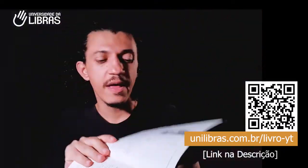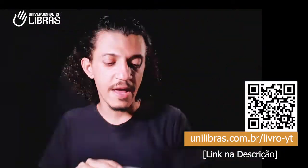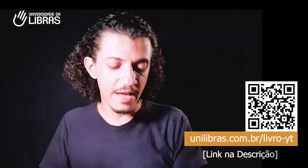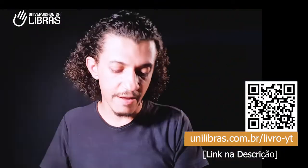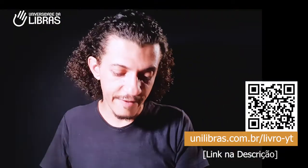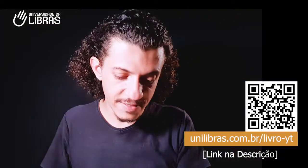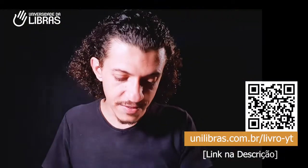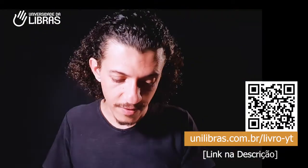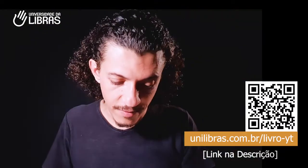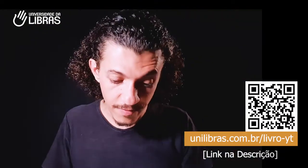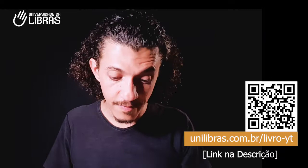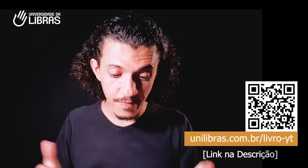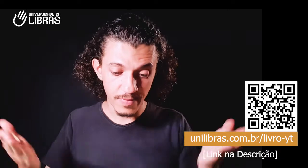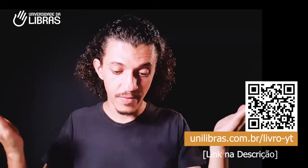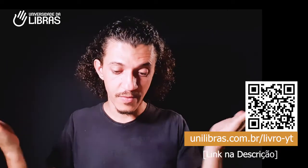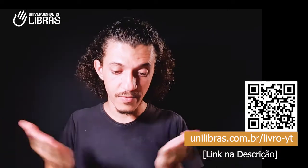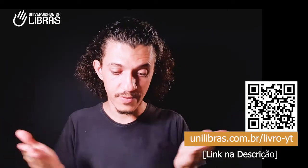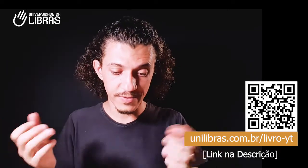que ela faz assim ó